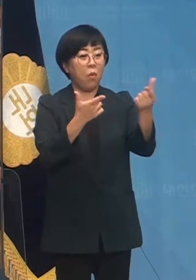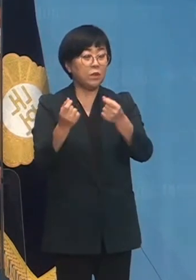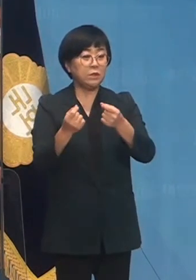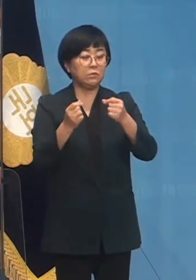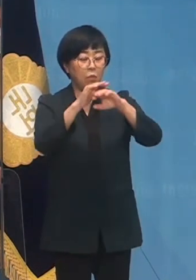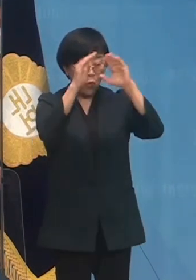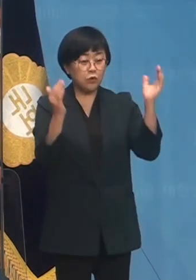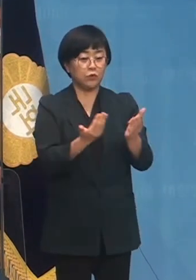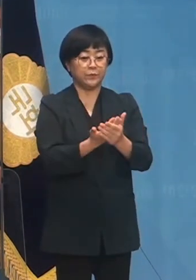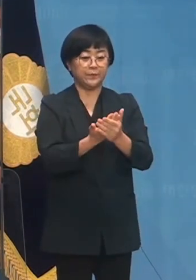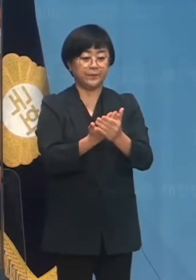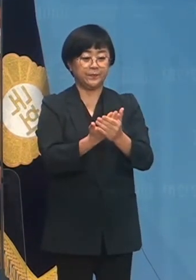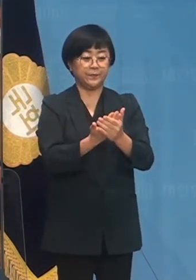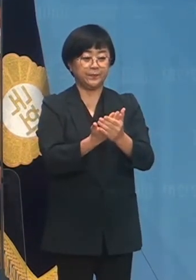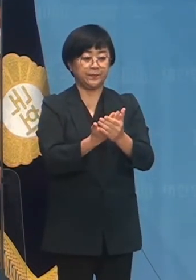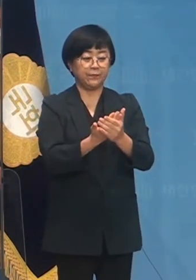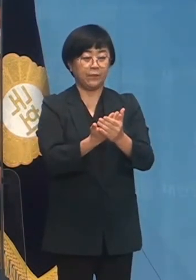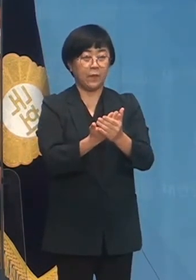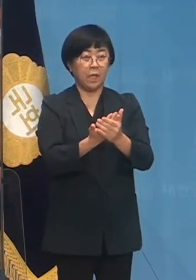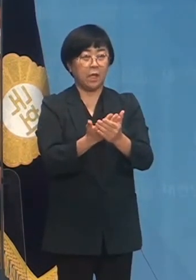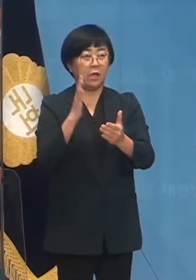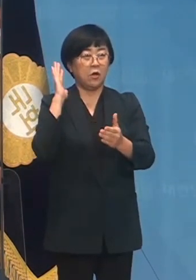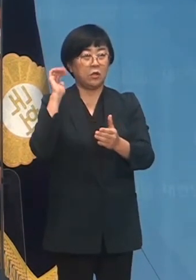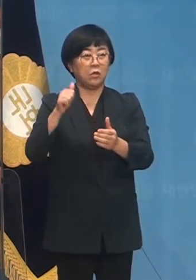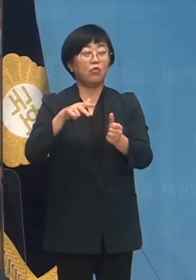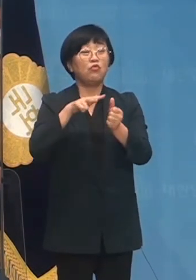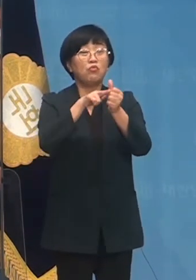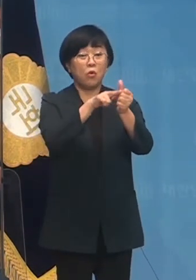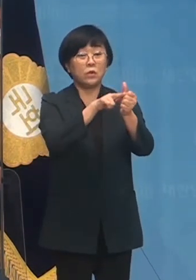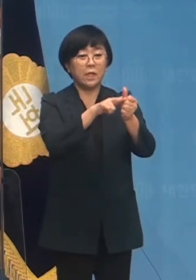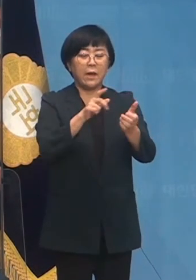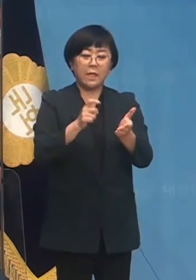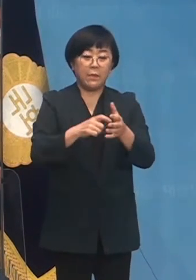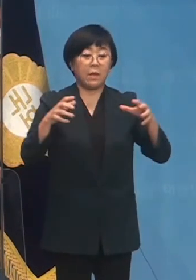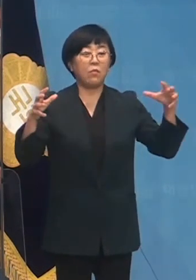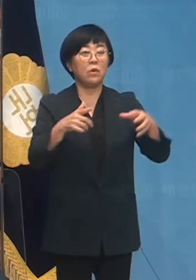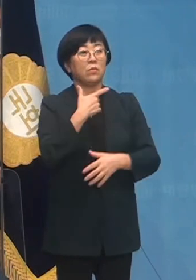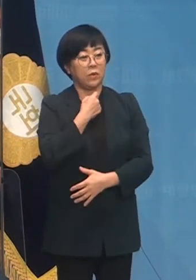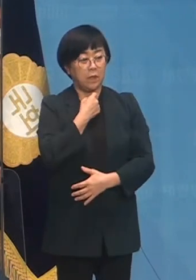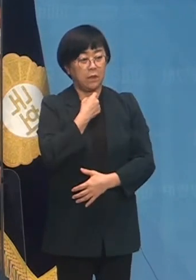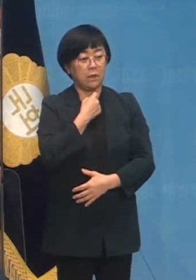후보들의 긴급 회동을 제안드립니다. 저는